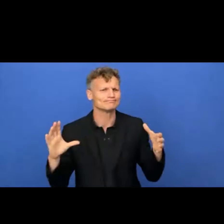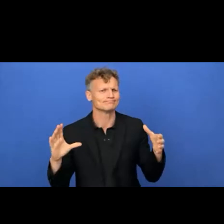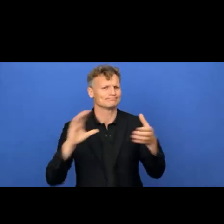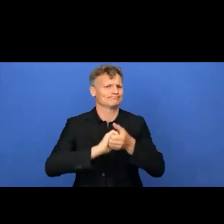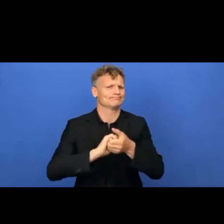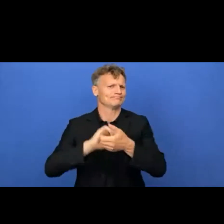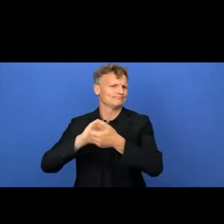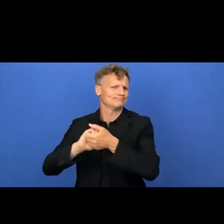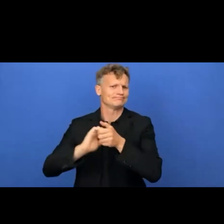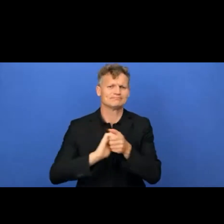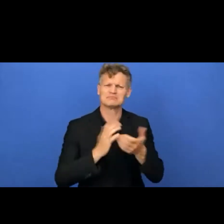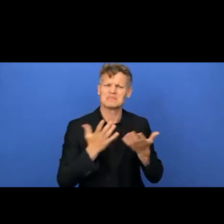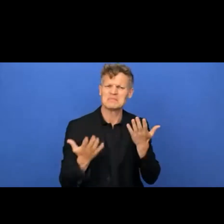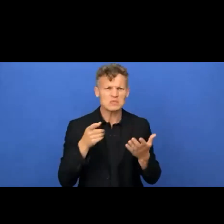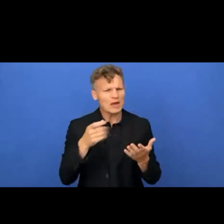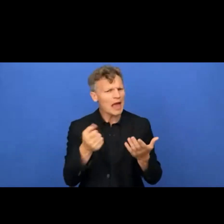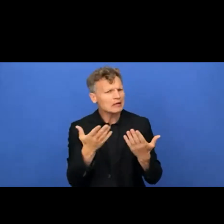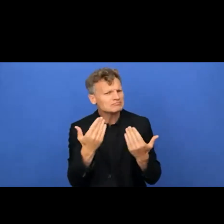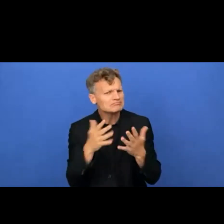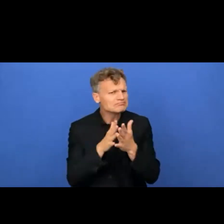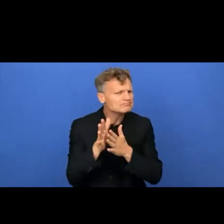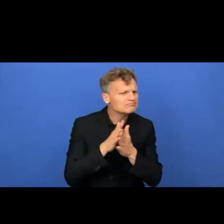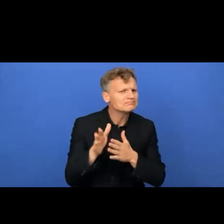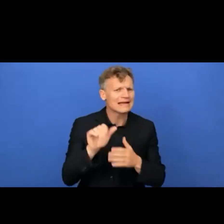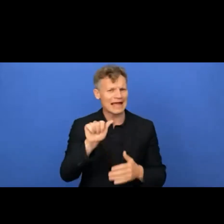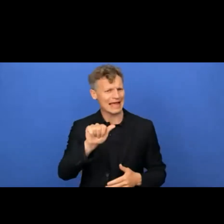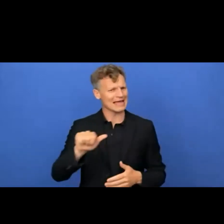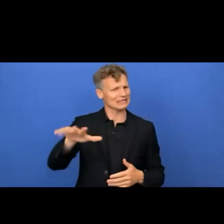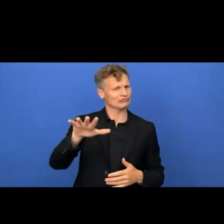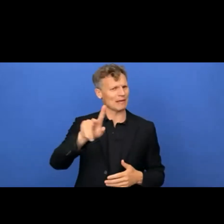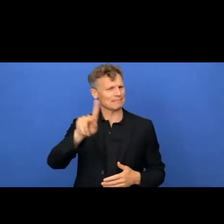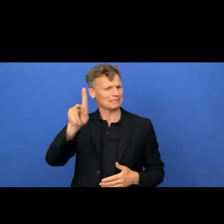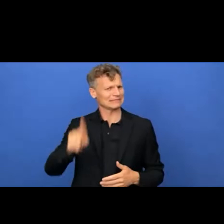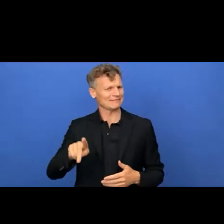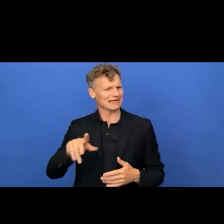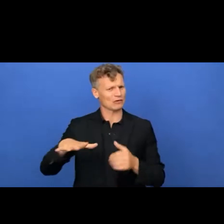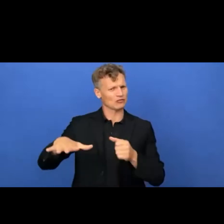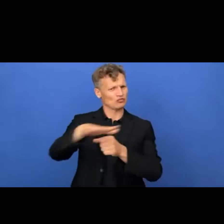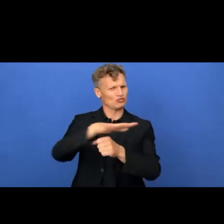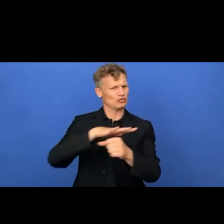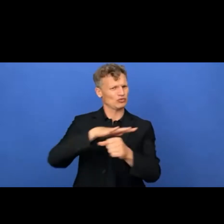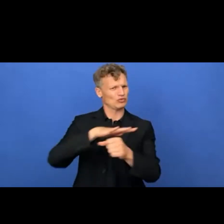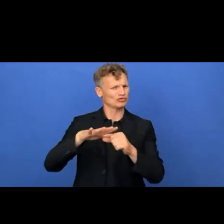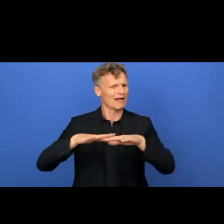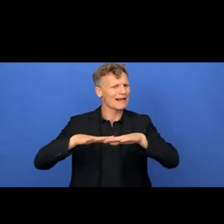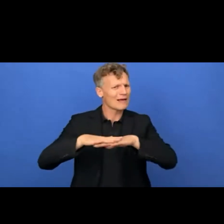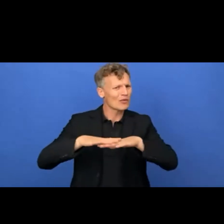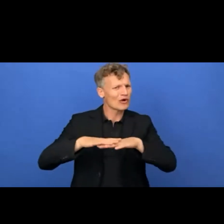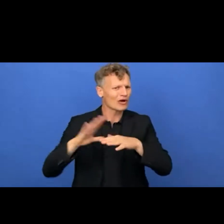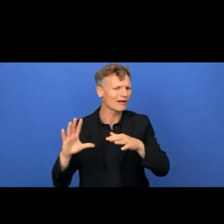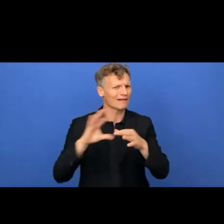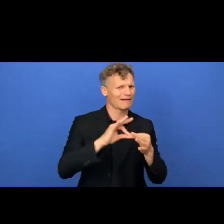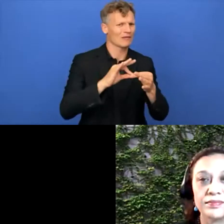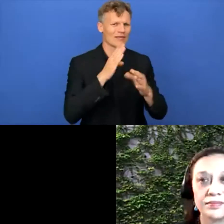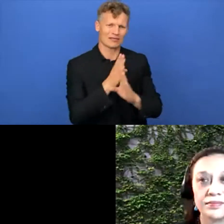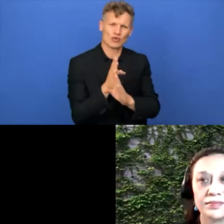en dire plus concernant votre travail avec le réseau pour la petite enfance de l'Asie-Pacifique et comment vous avez réussi à rassembler